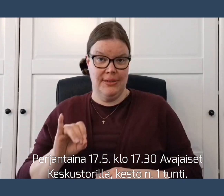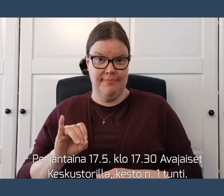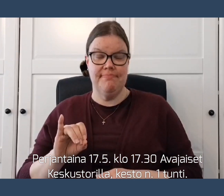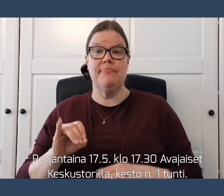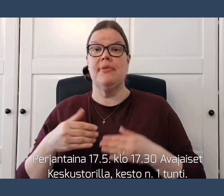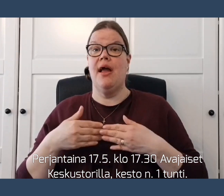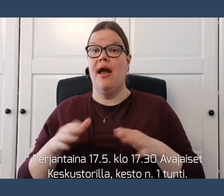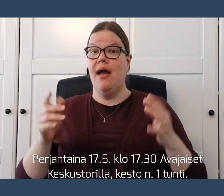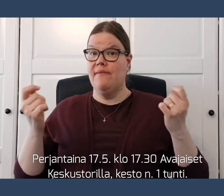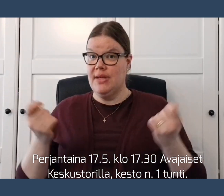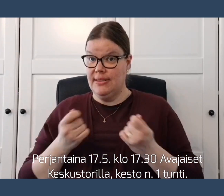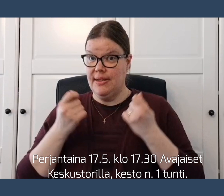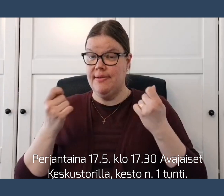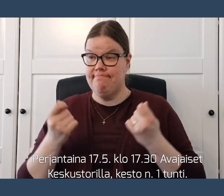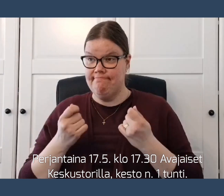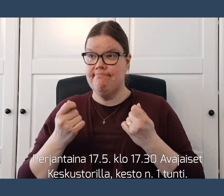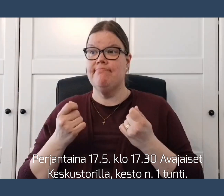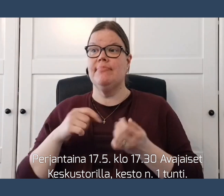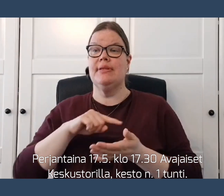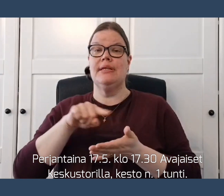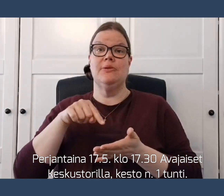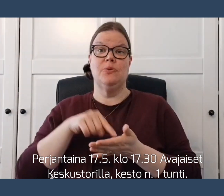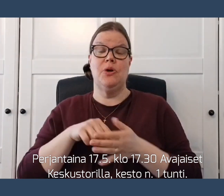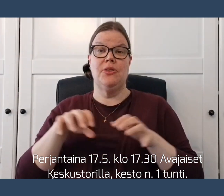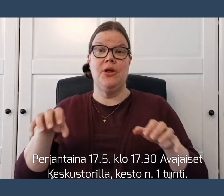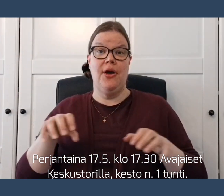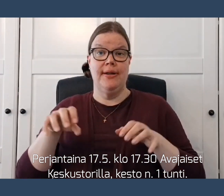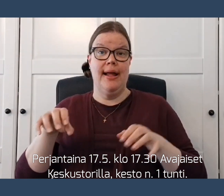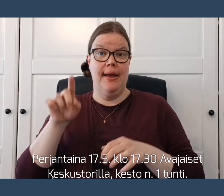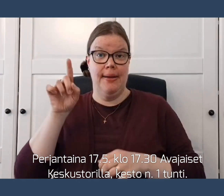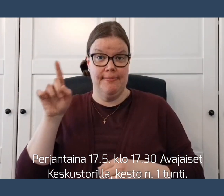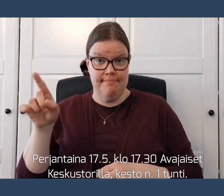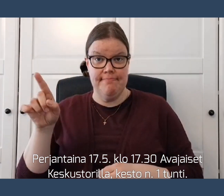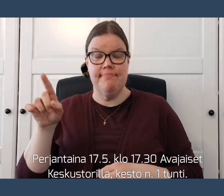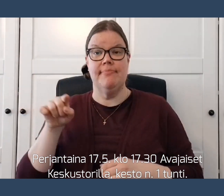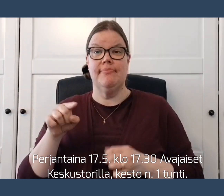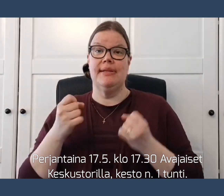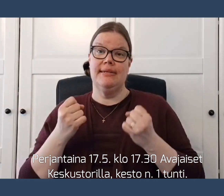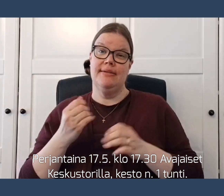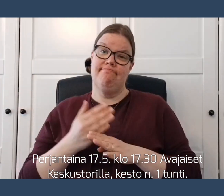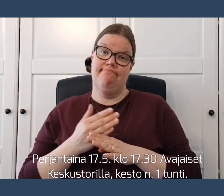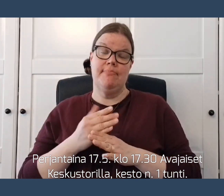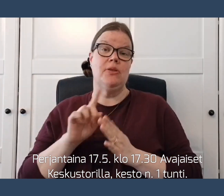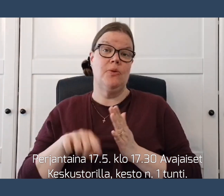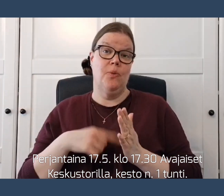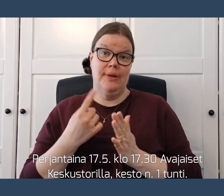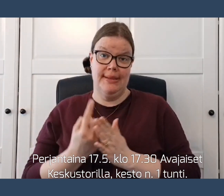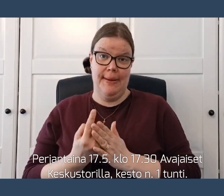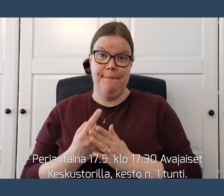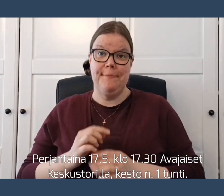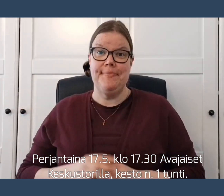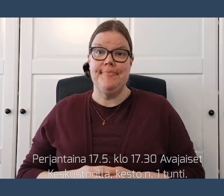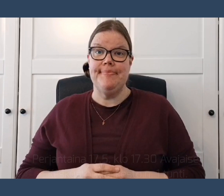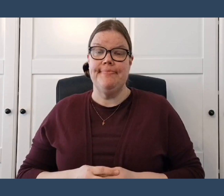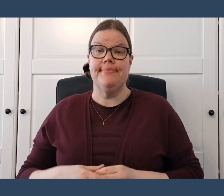17.5. kello 17.30 avajaiset Keskustorilla, kesto noin 1 tunti.